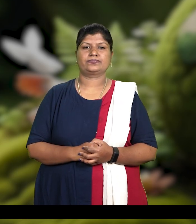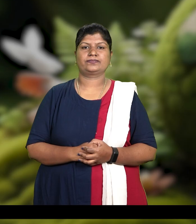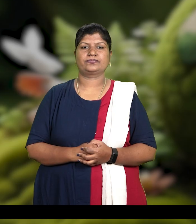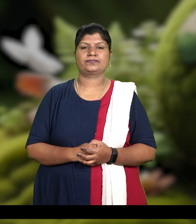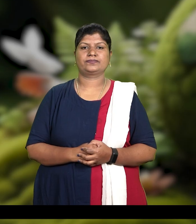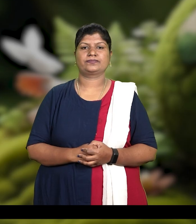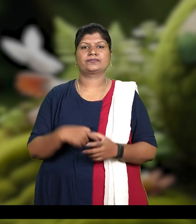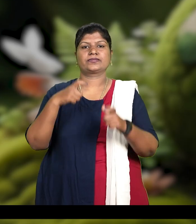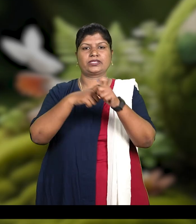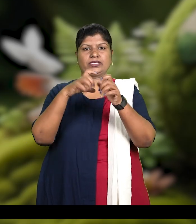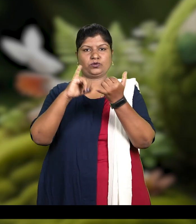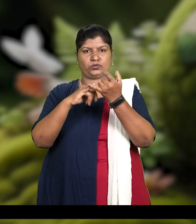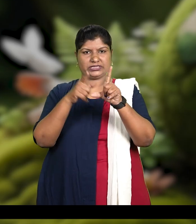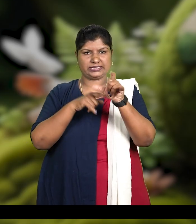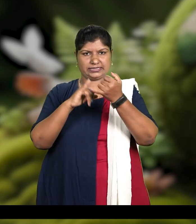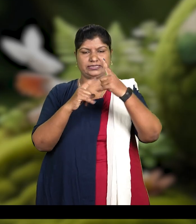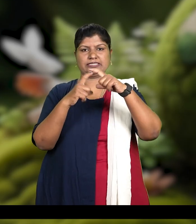भारतातील परिसंस्था